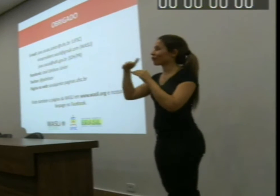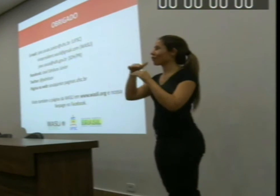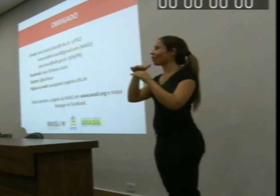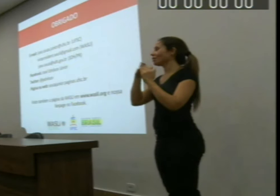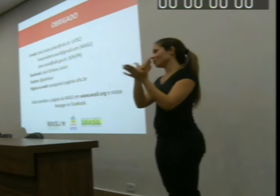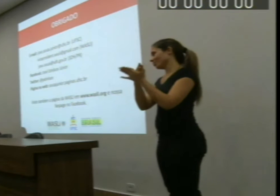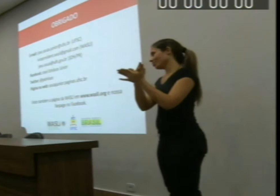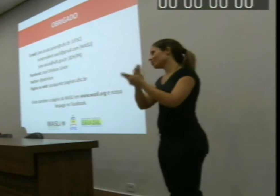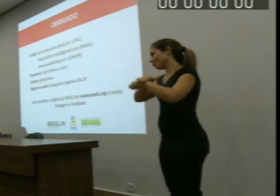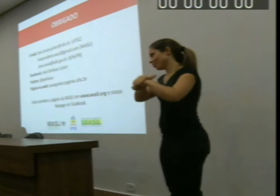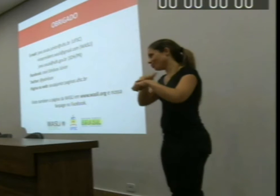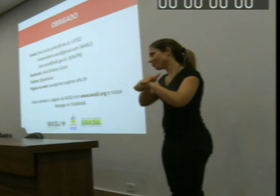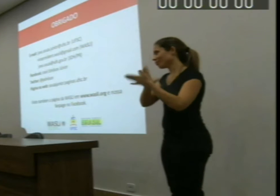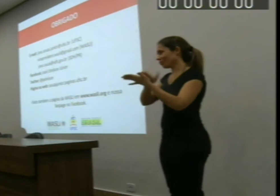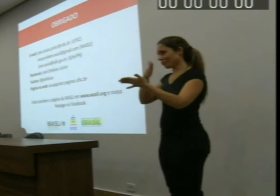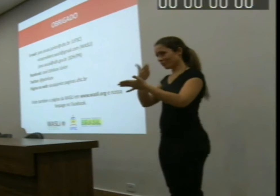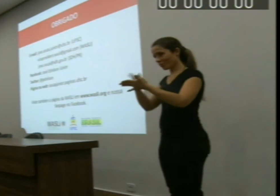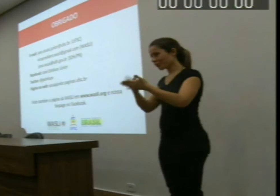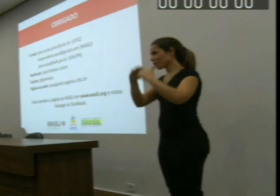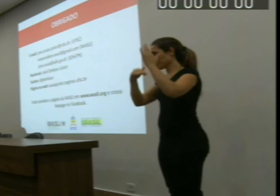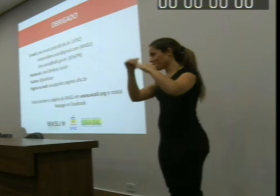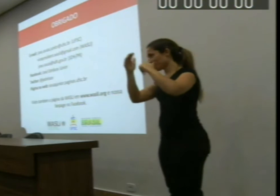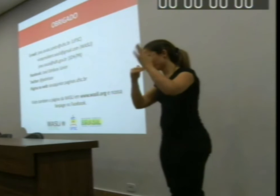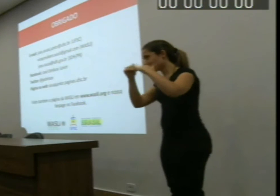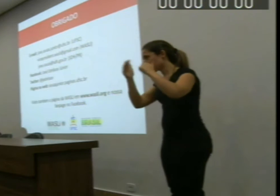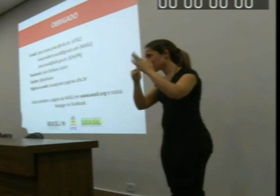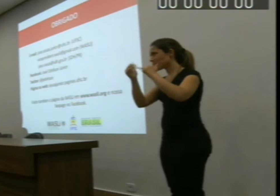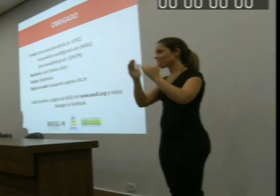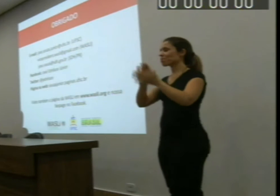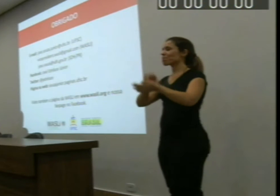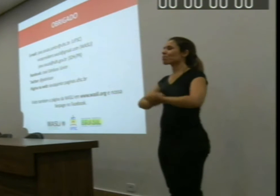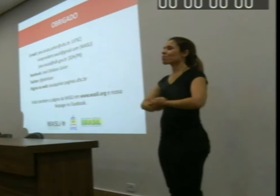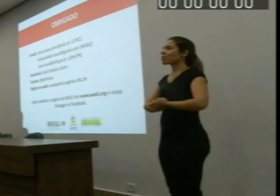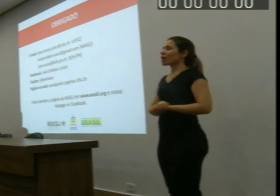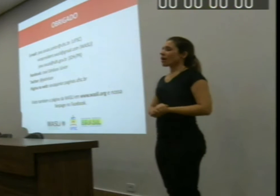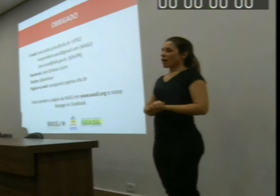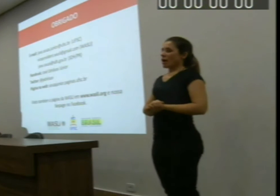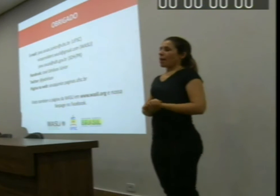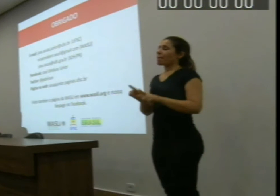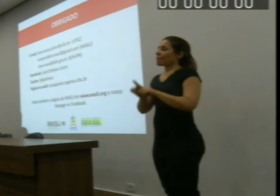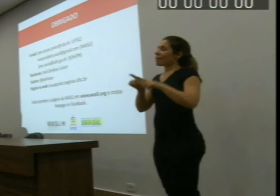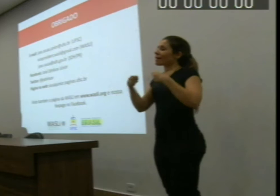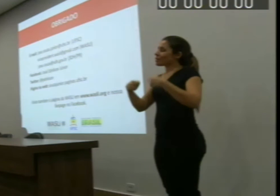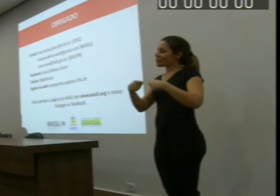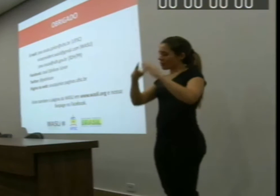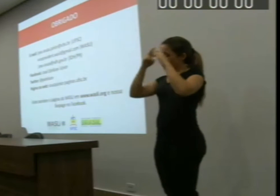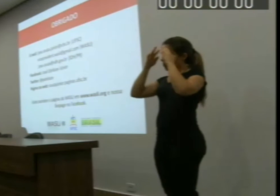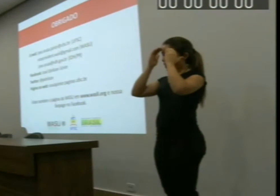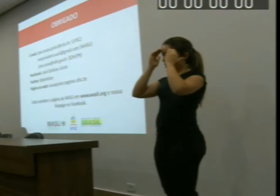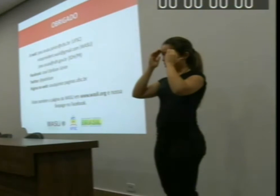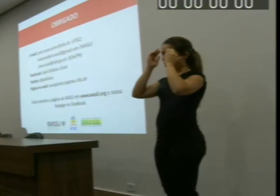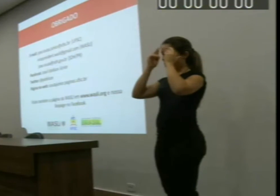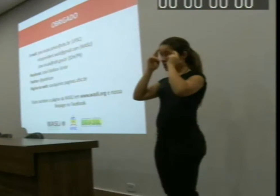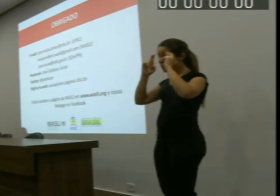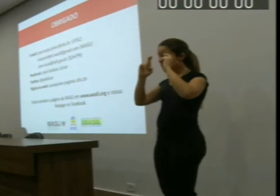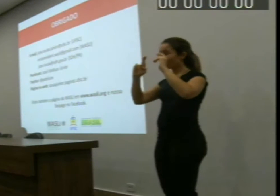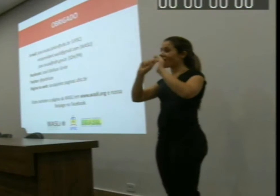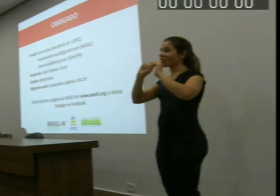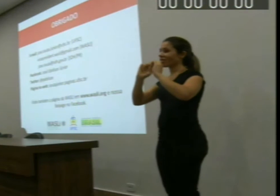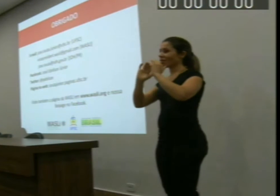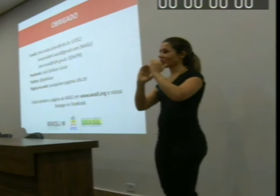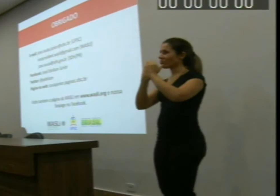sugiro que você respeite A Hierarquia no sentido de primeiro conversar com aqueles que são mais diretos como coordenador o